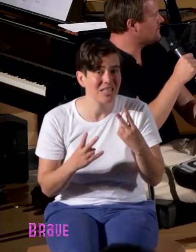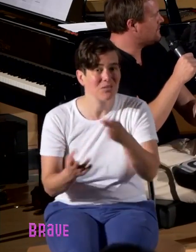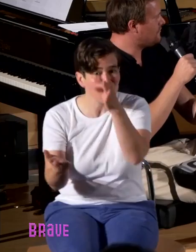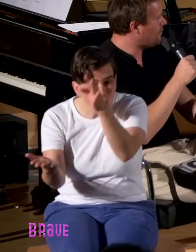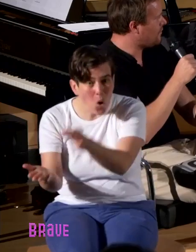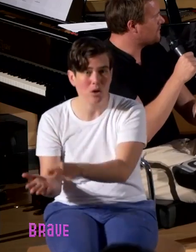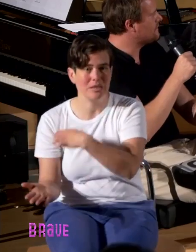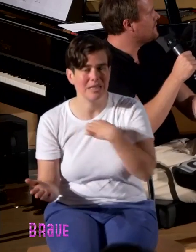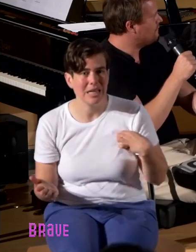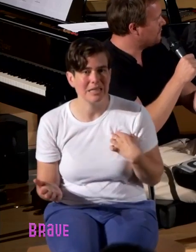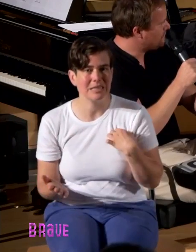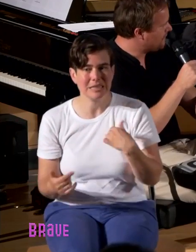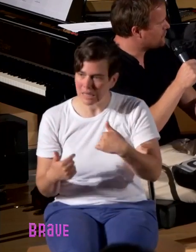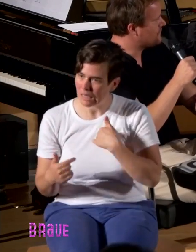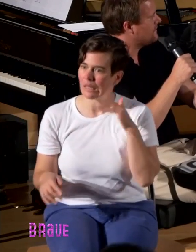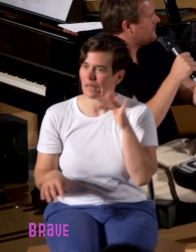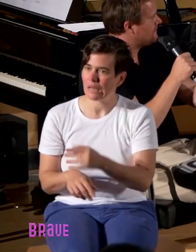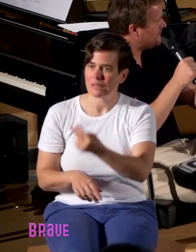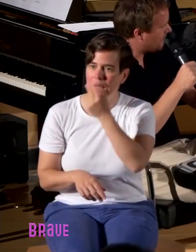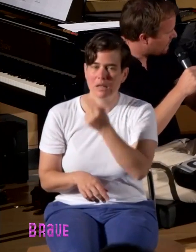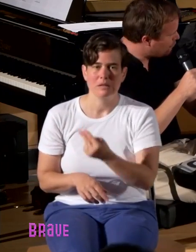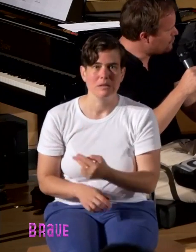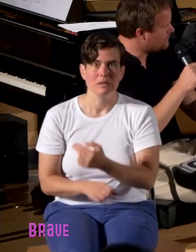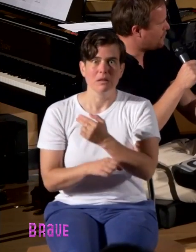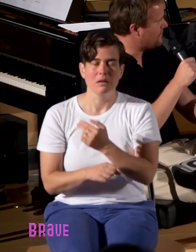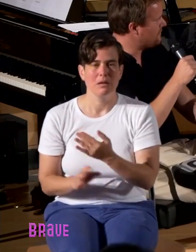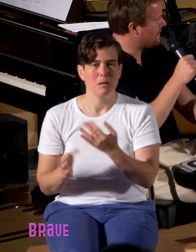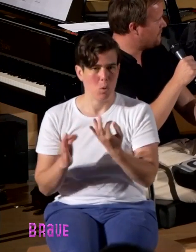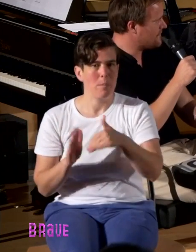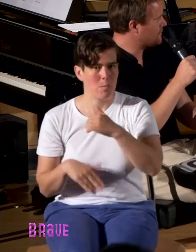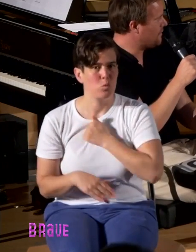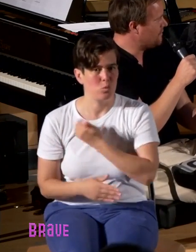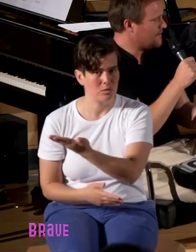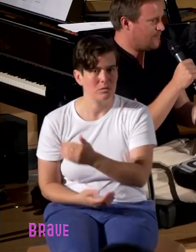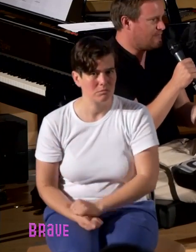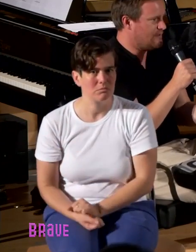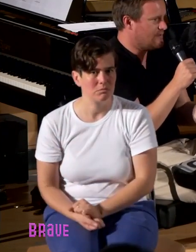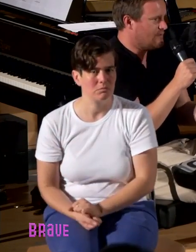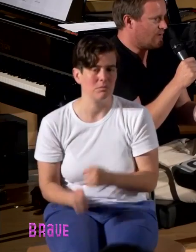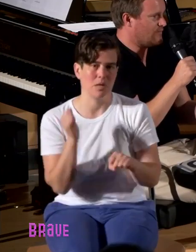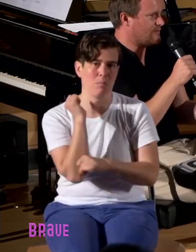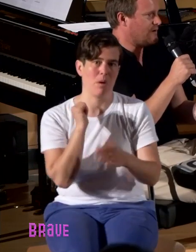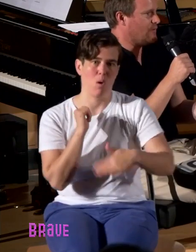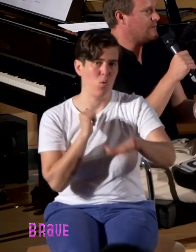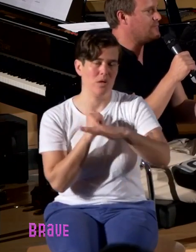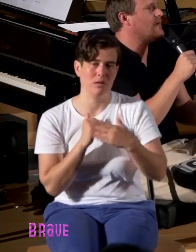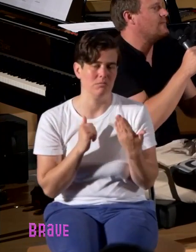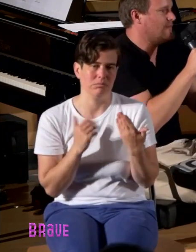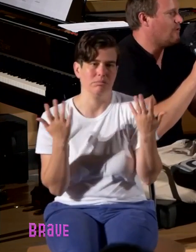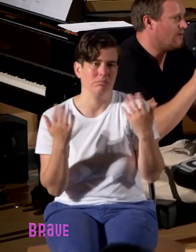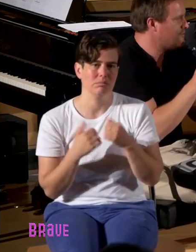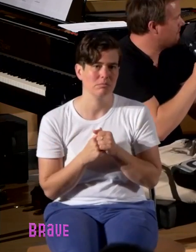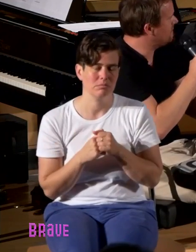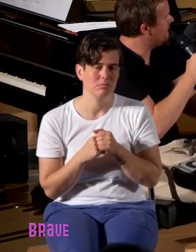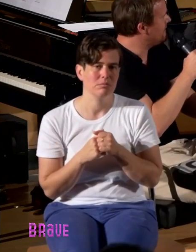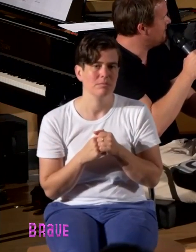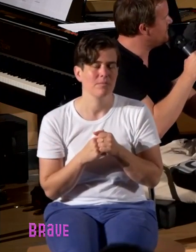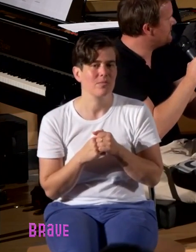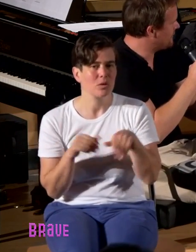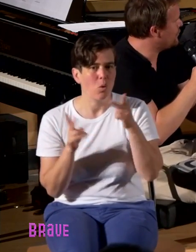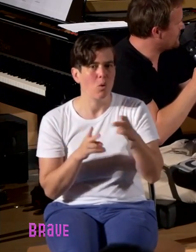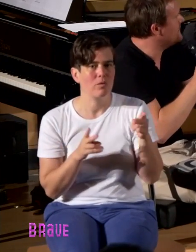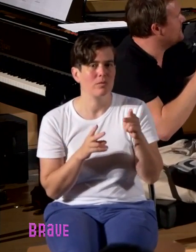dort vor Ort, wo die Menschen die akuten Probleme haben. In St. Pauli leben wir oder auf St. Pauli sehr häufig in